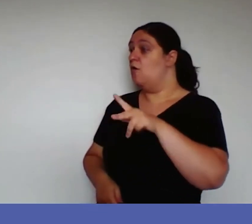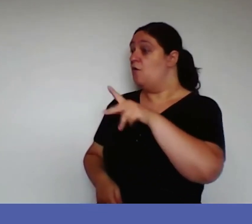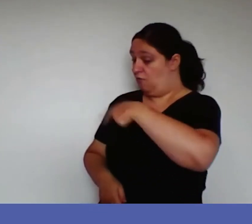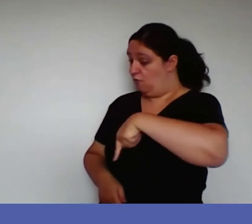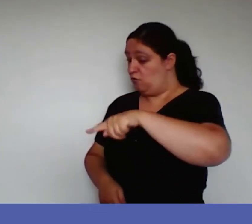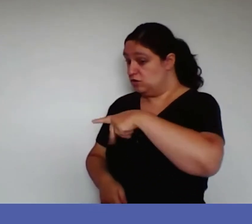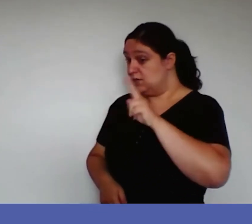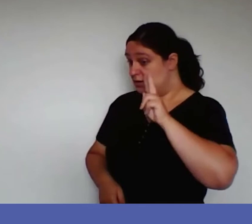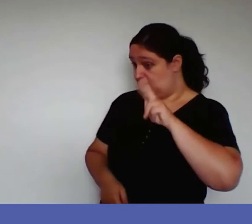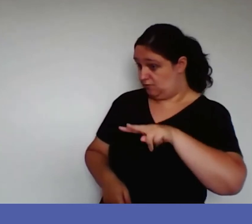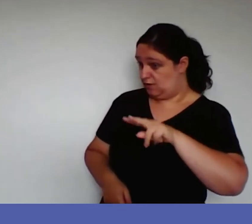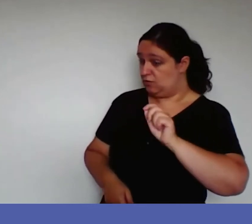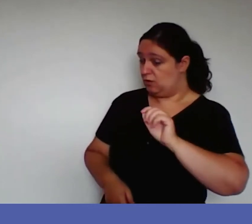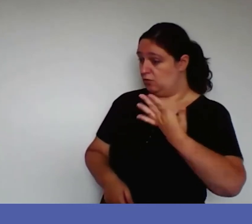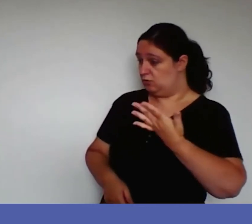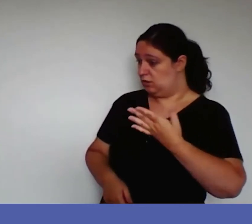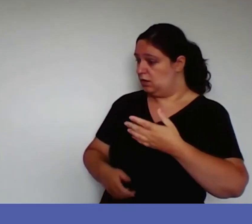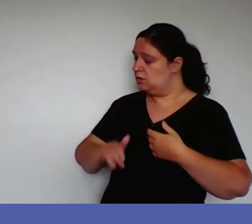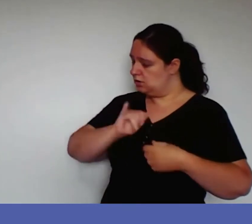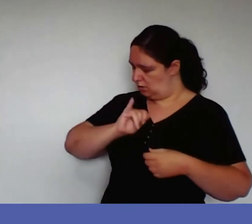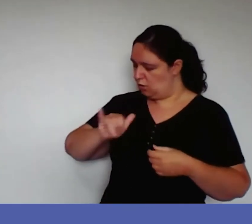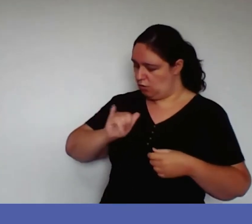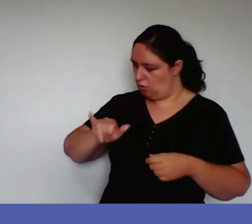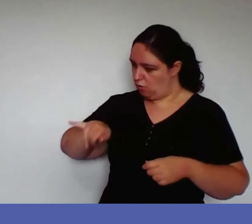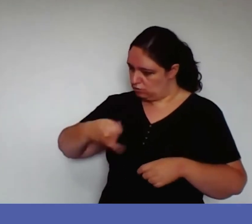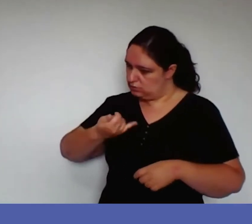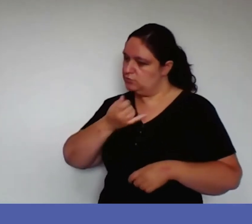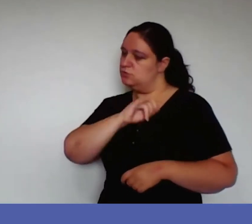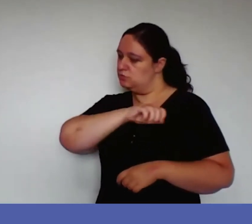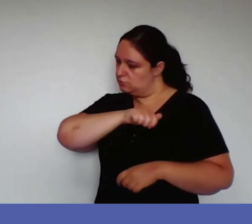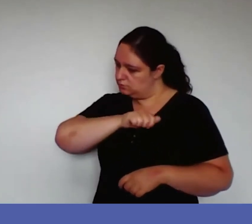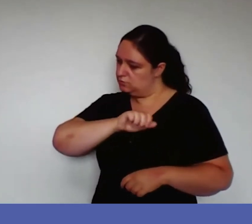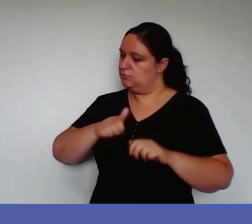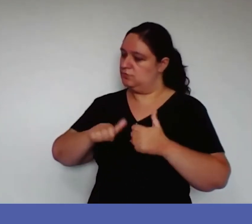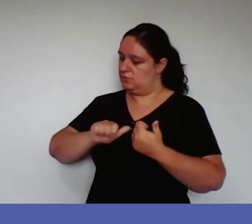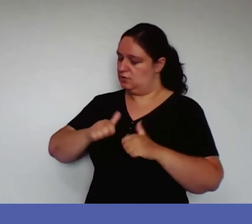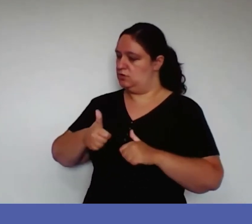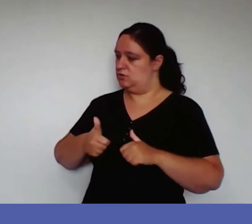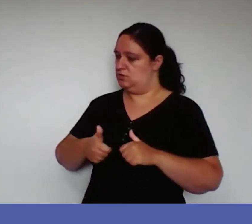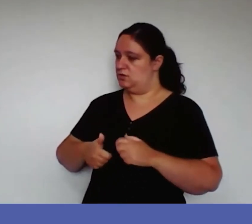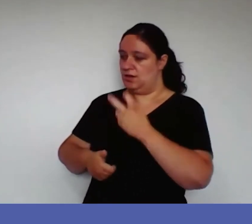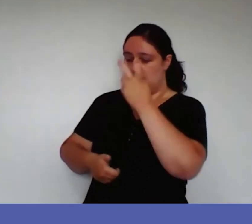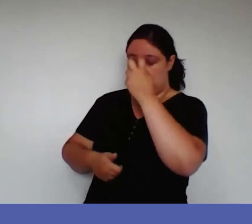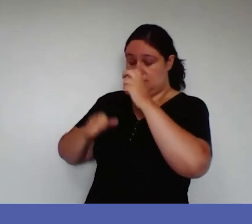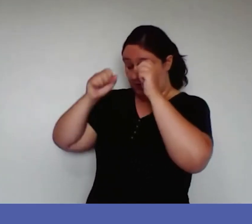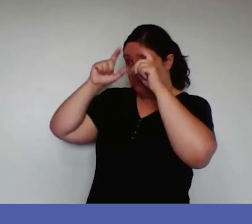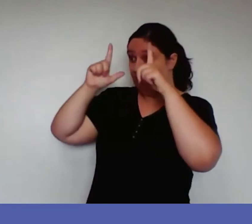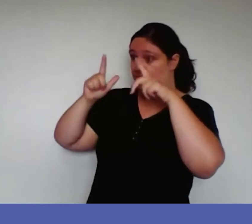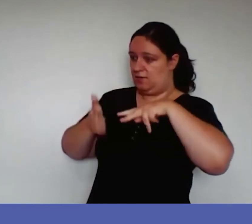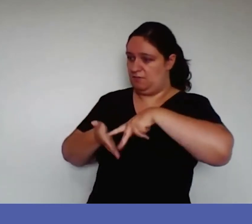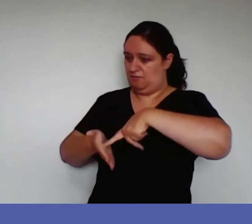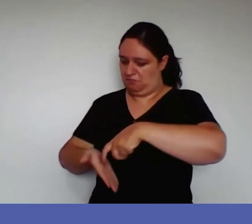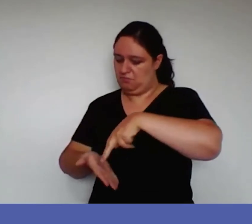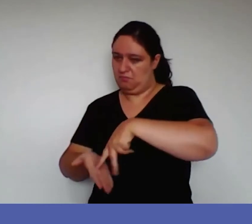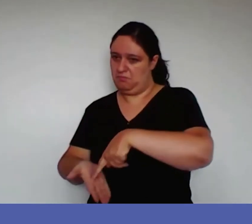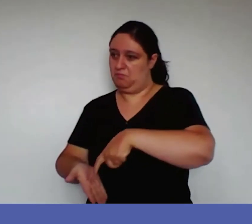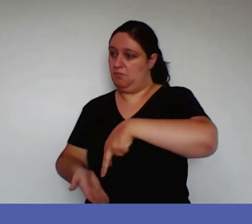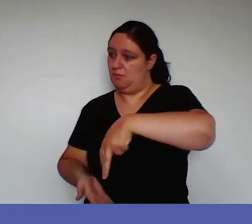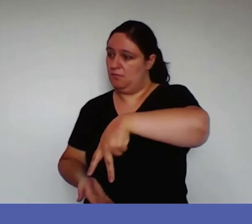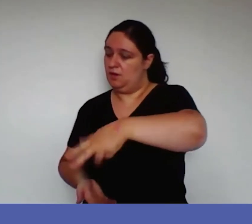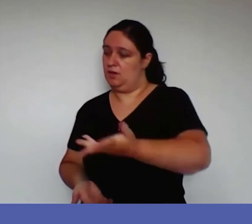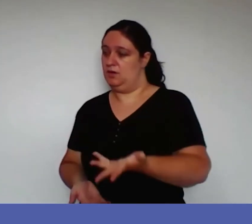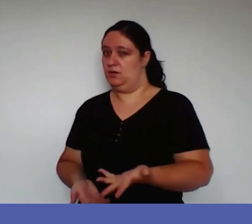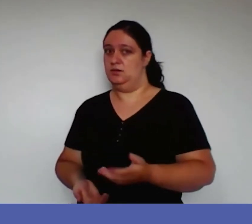vendo? Que os cegos vêm, os coxos andam. Quer dizer, o Senhor veio